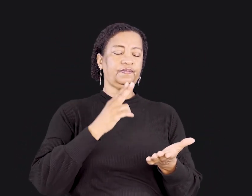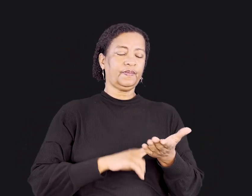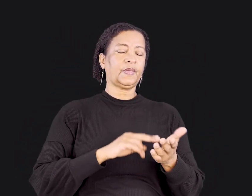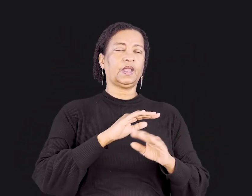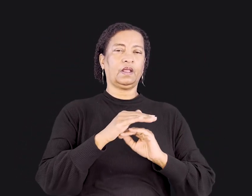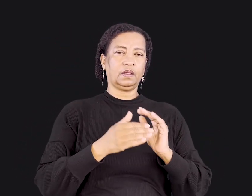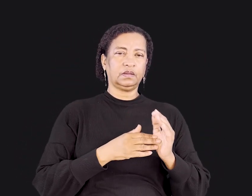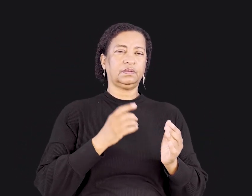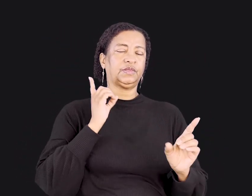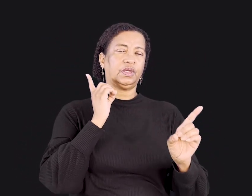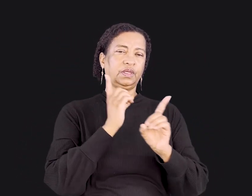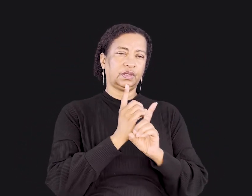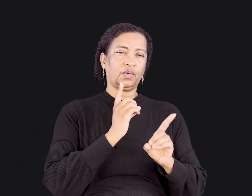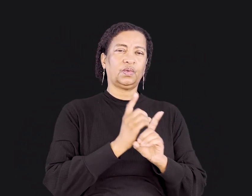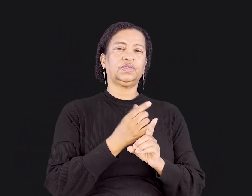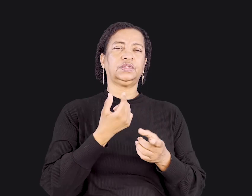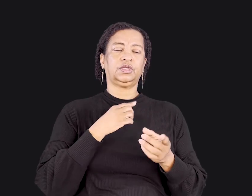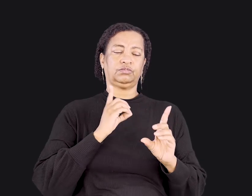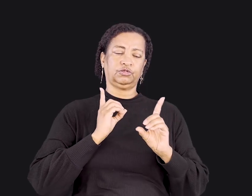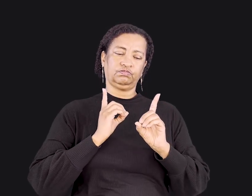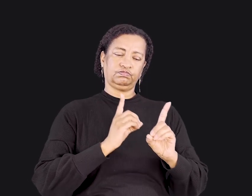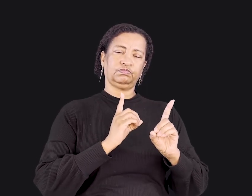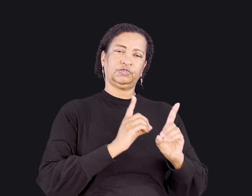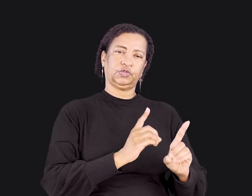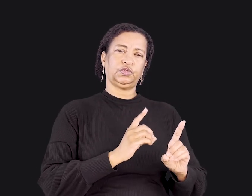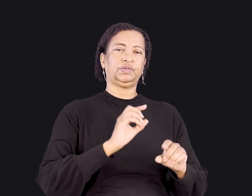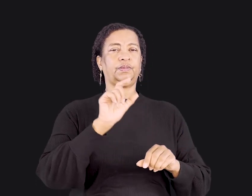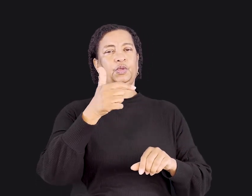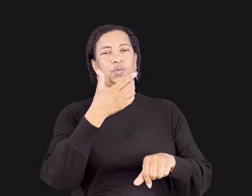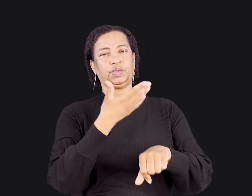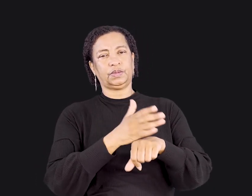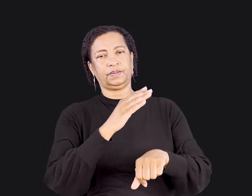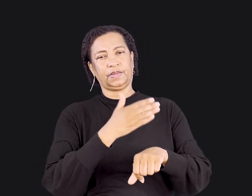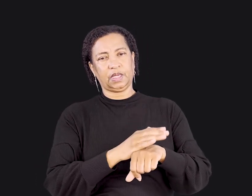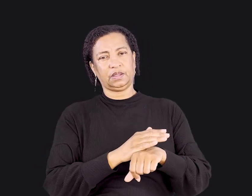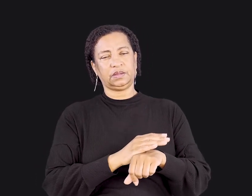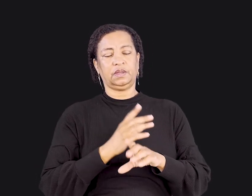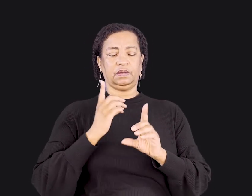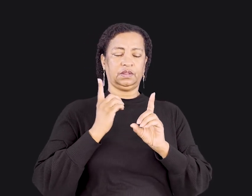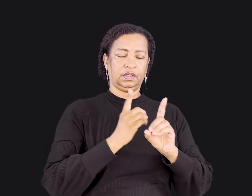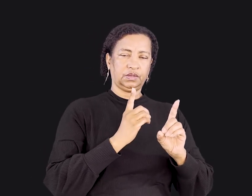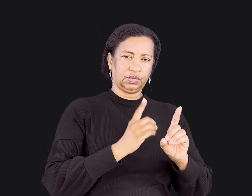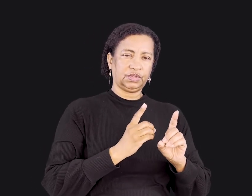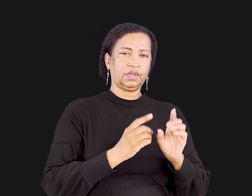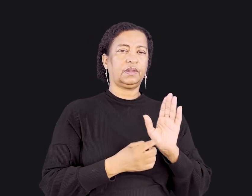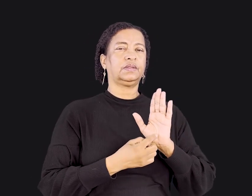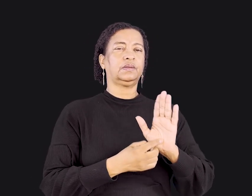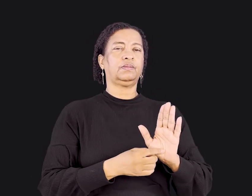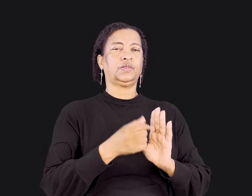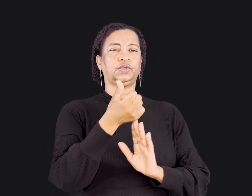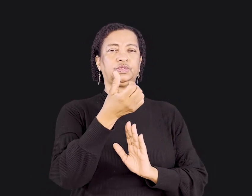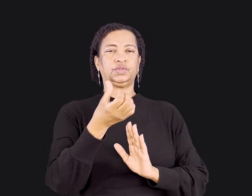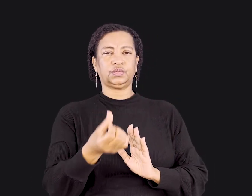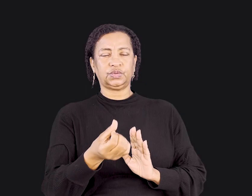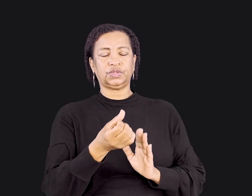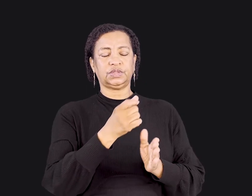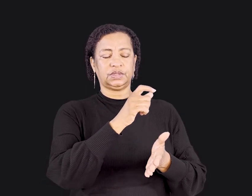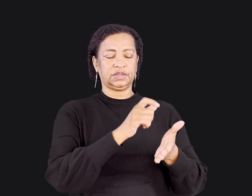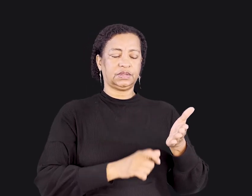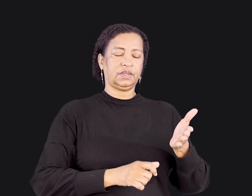também encontramos uma seção doutrinária e outra prática. A seção doutrinária localiza-se nos 16 primeiros versículos do capítulo